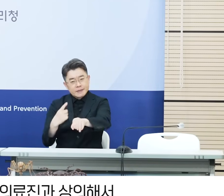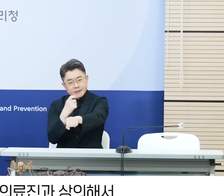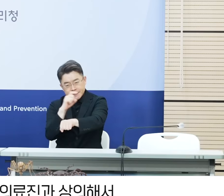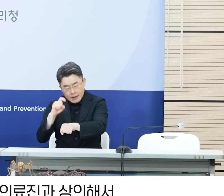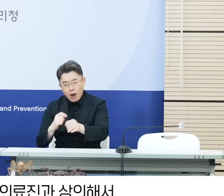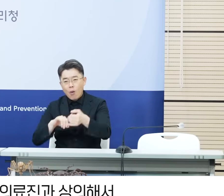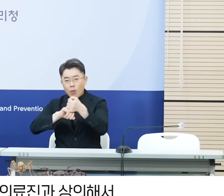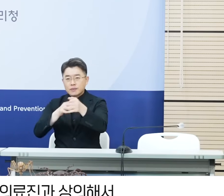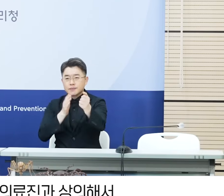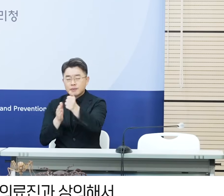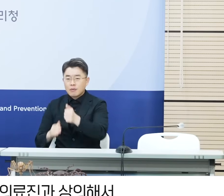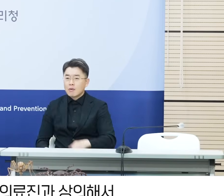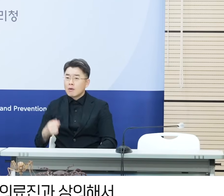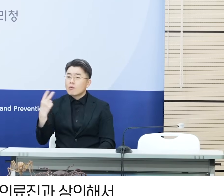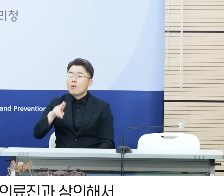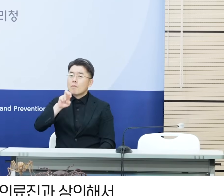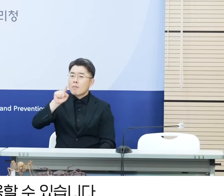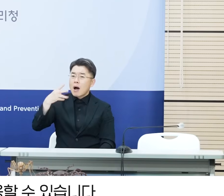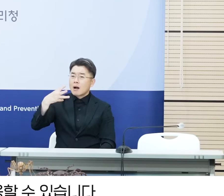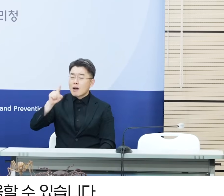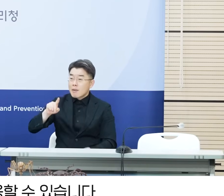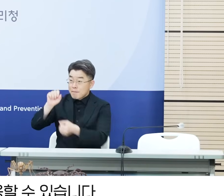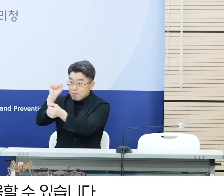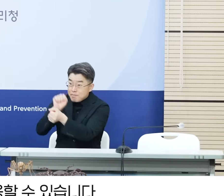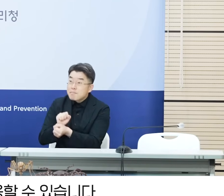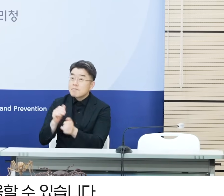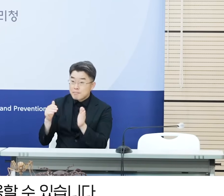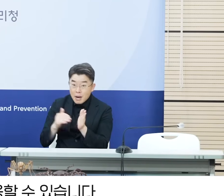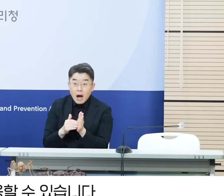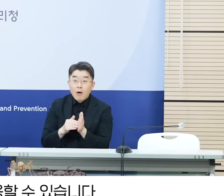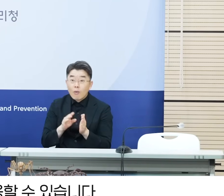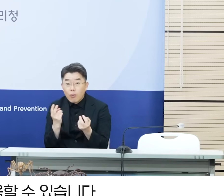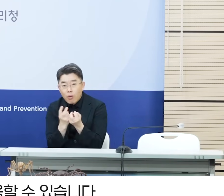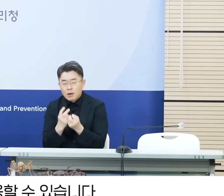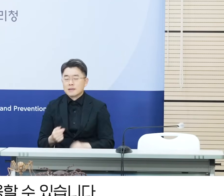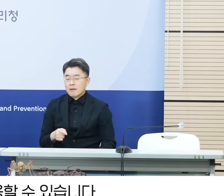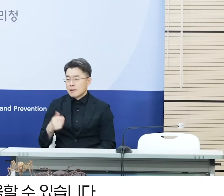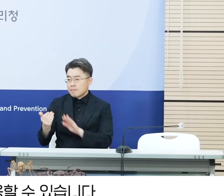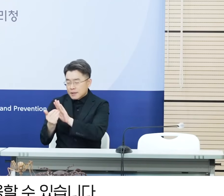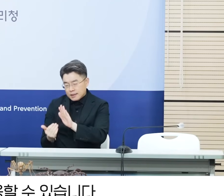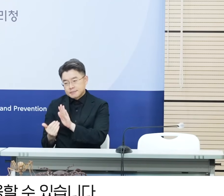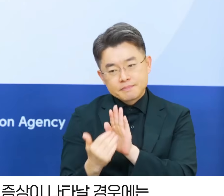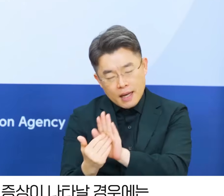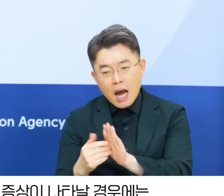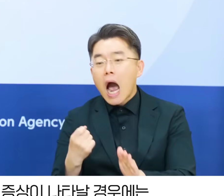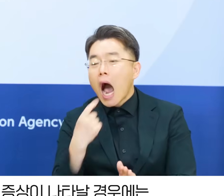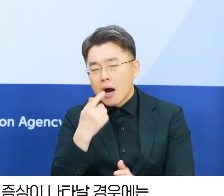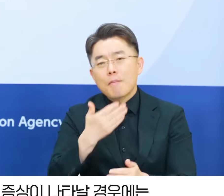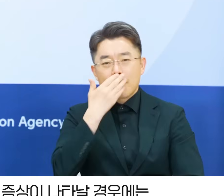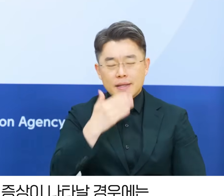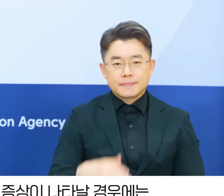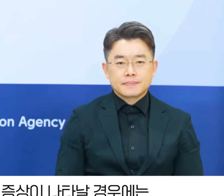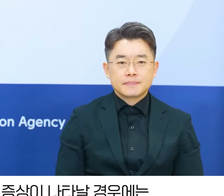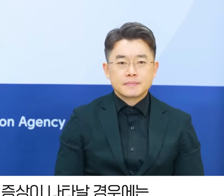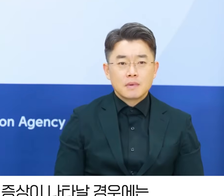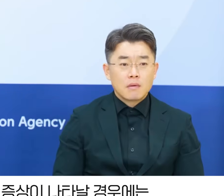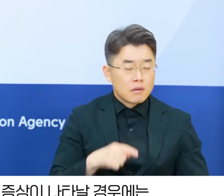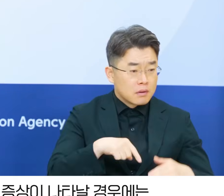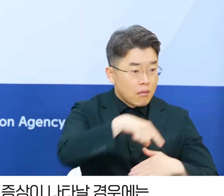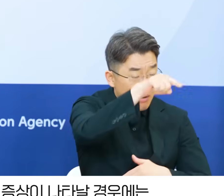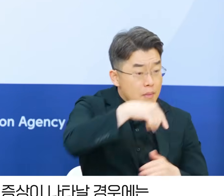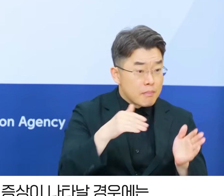말라리아의 경우에는 의료진과 상의해서 예방약을 미리 복용할 수 있습니다. 여행 후 고열,